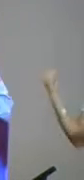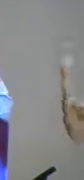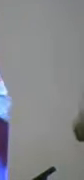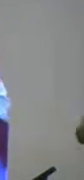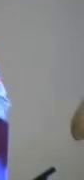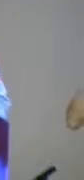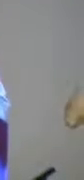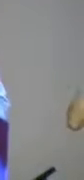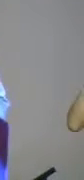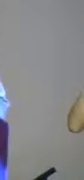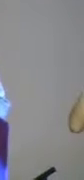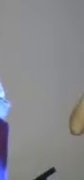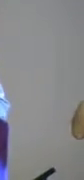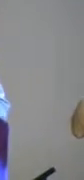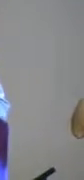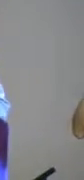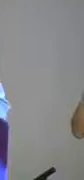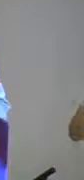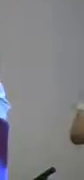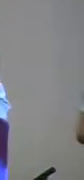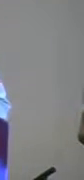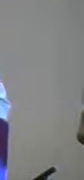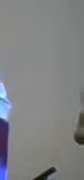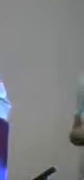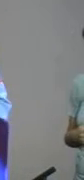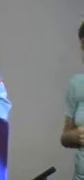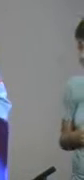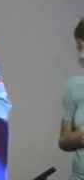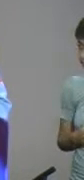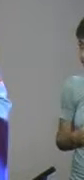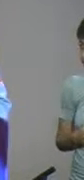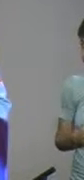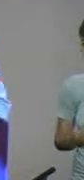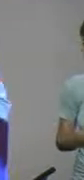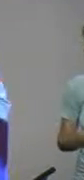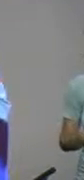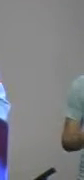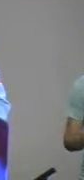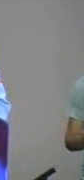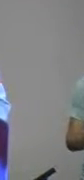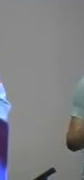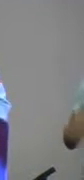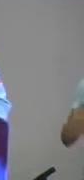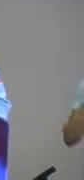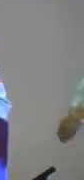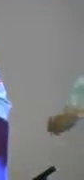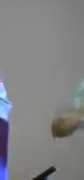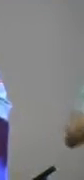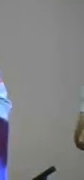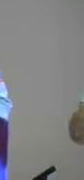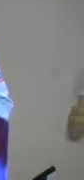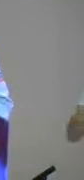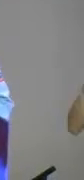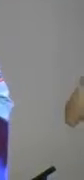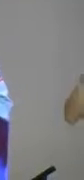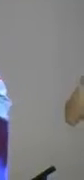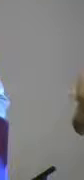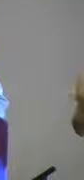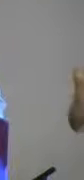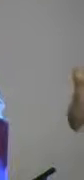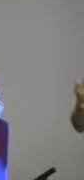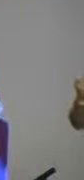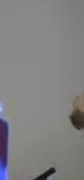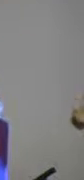y muy importantes. De modo tal que me permitiré iniciar